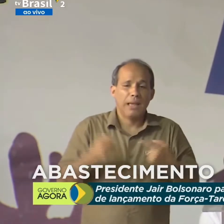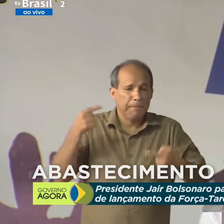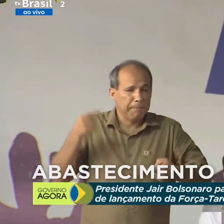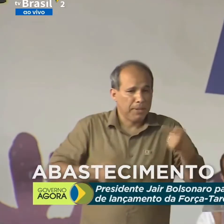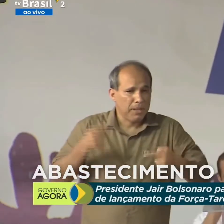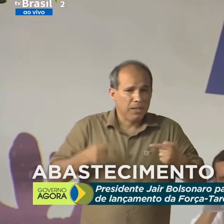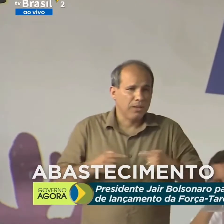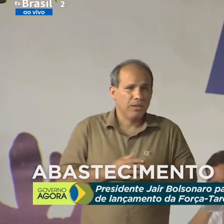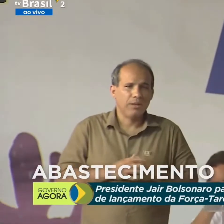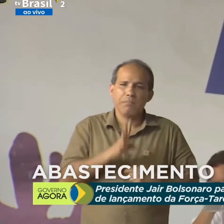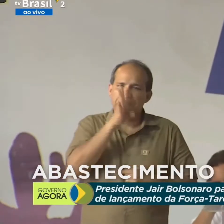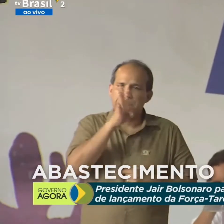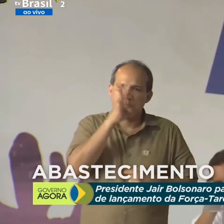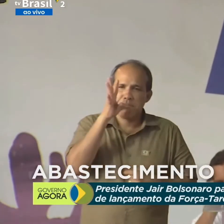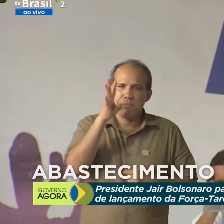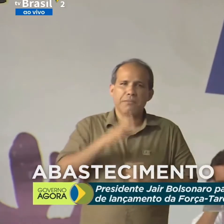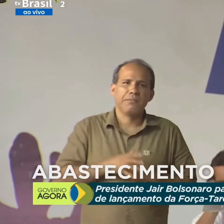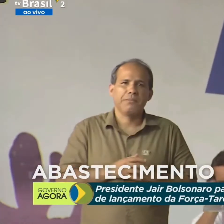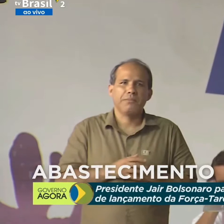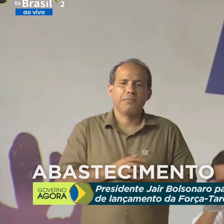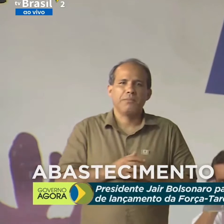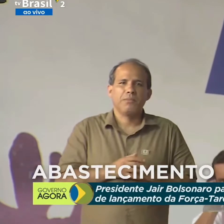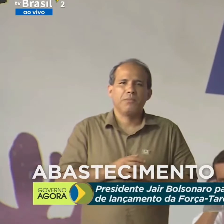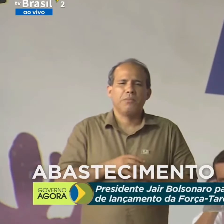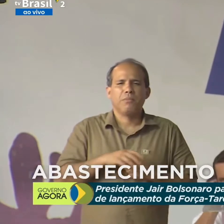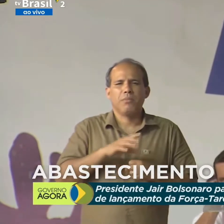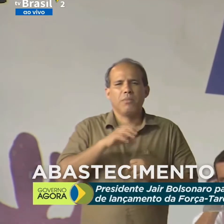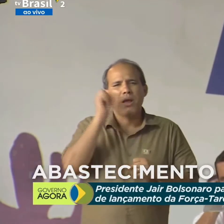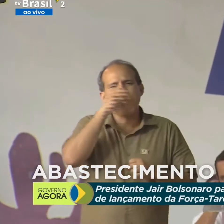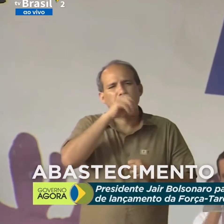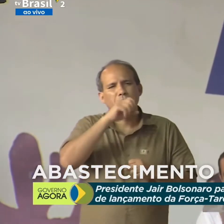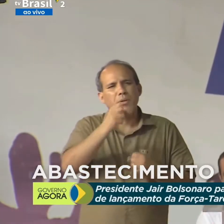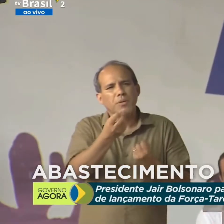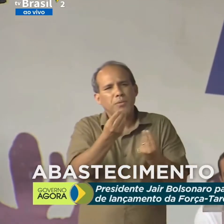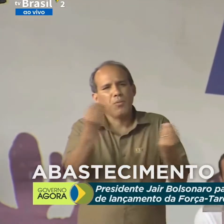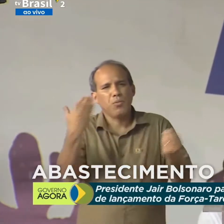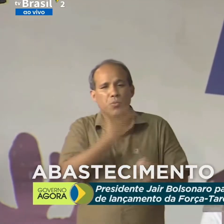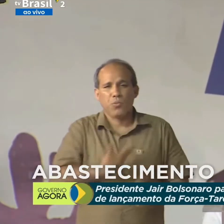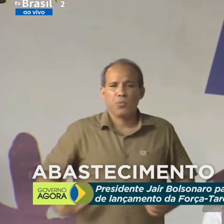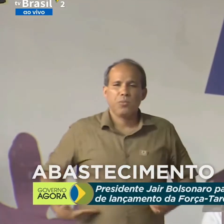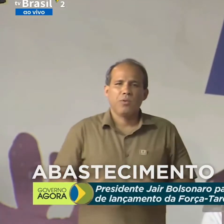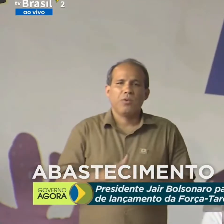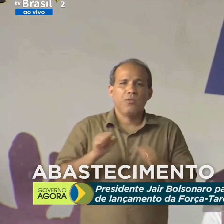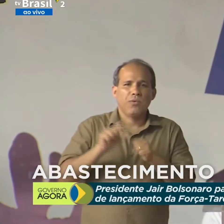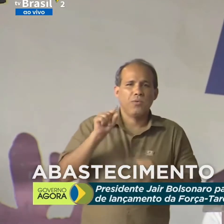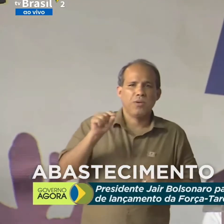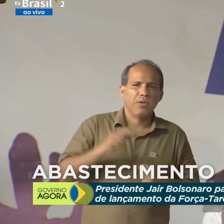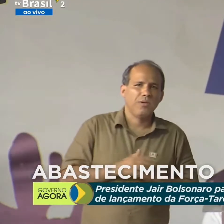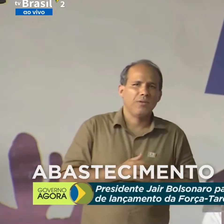política equivocada e desastrosa de muitos governadores fez com